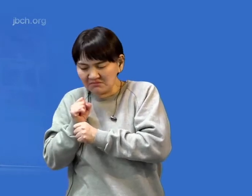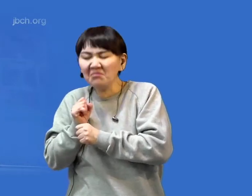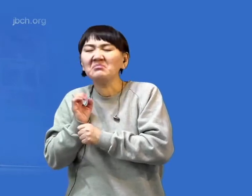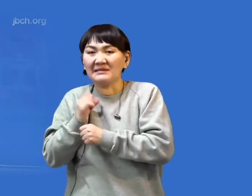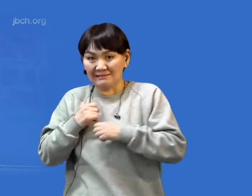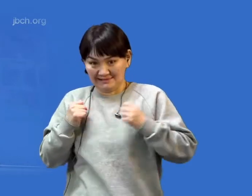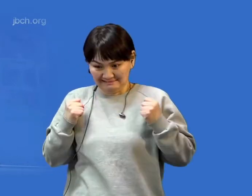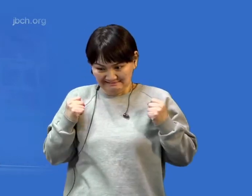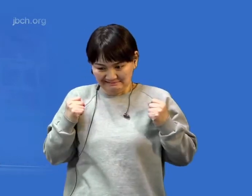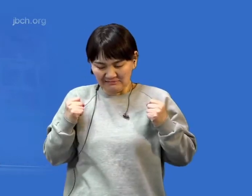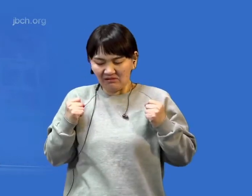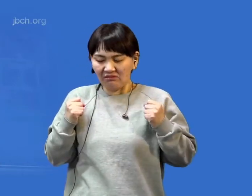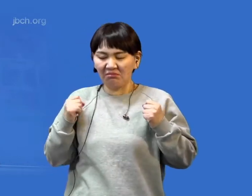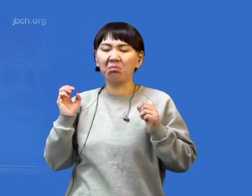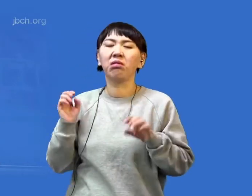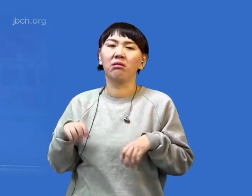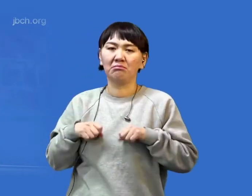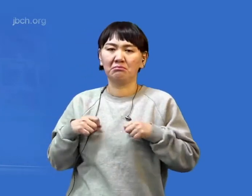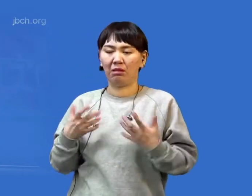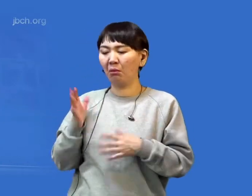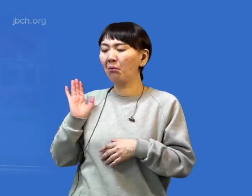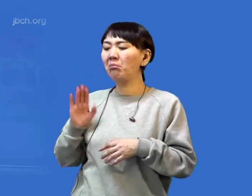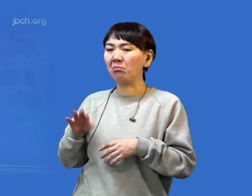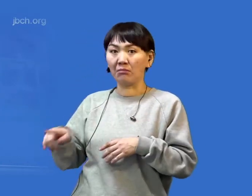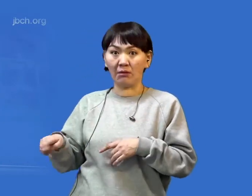Тэгэлэр энэ захирна гэдэг нь маш чухал